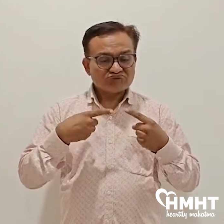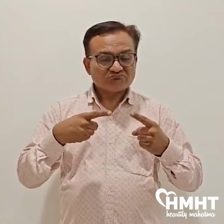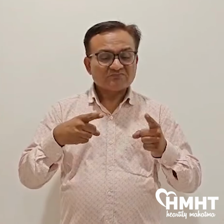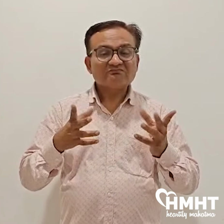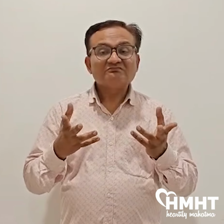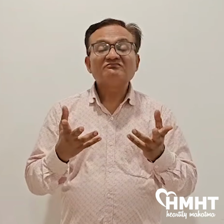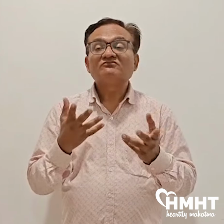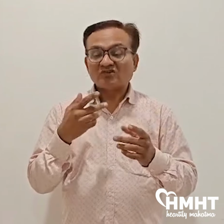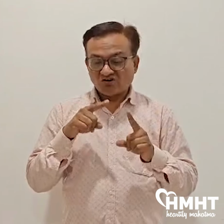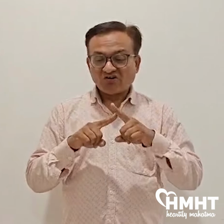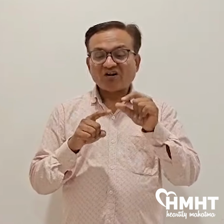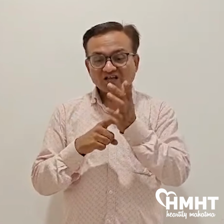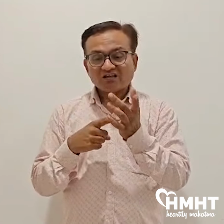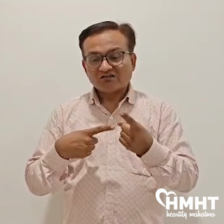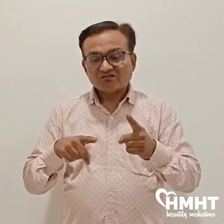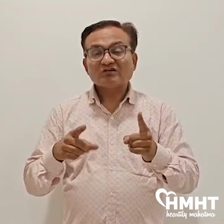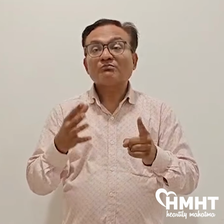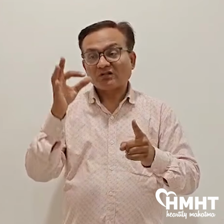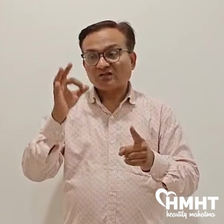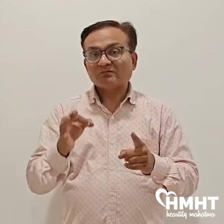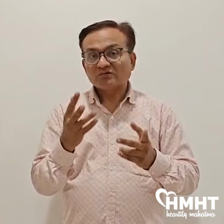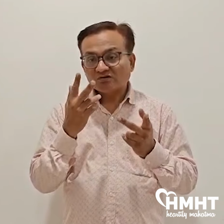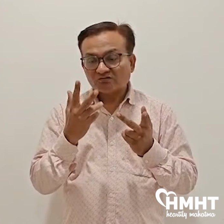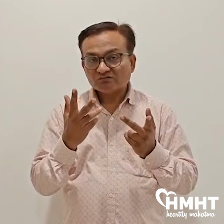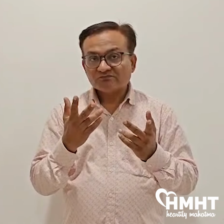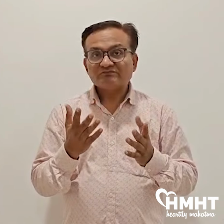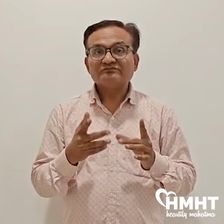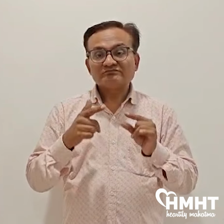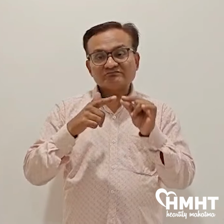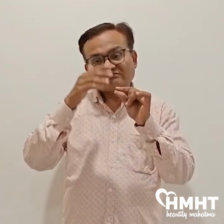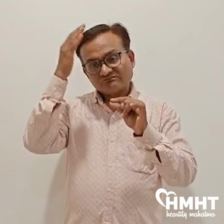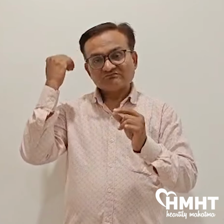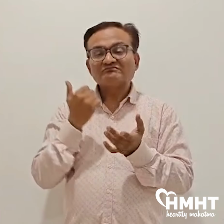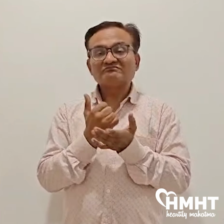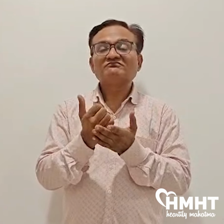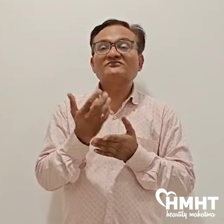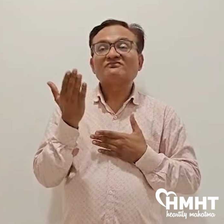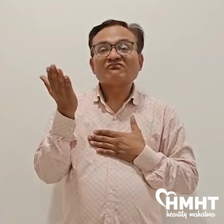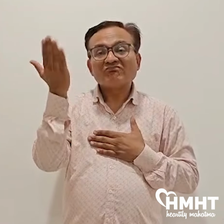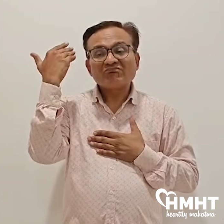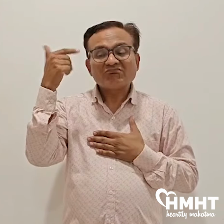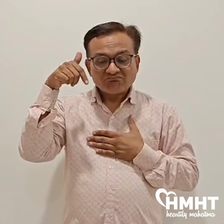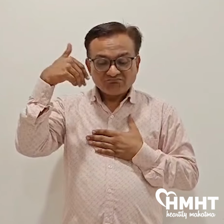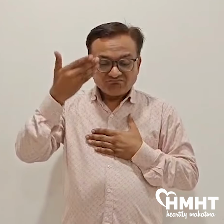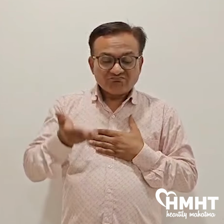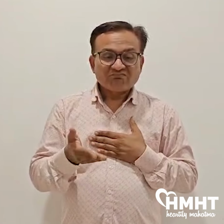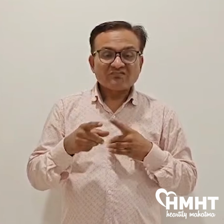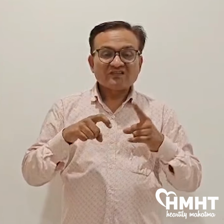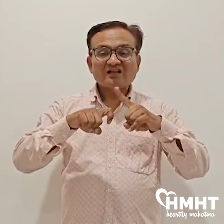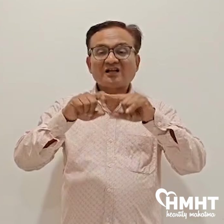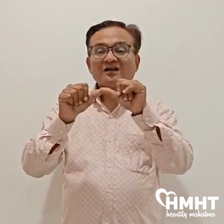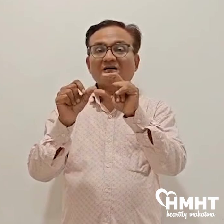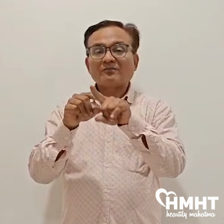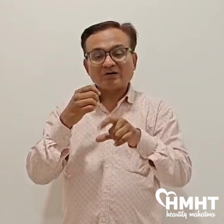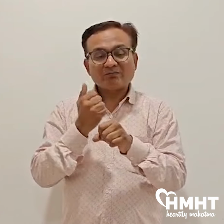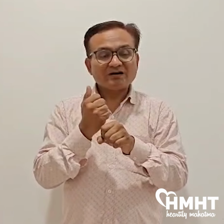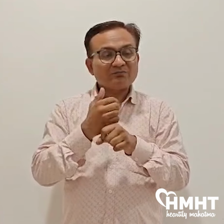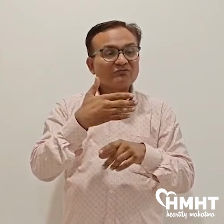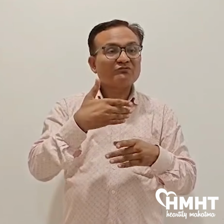ખરો? હા, એ તો મોટો આવ્યો જ ને પ્રોબ્લેમ. જો કરેલા કર્મ પ્રમાણે થવાનું હોય તો તમે શું ફેરફાર કરી શકશો? અને